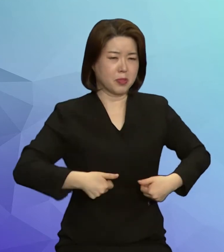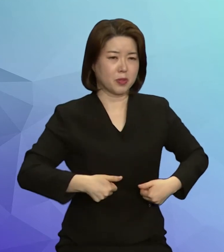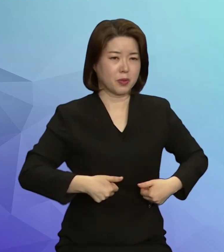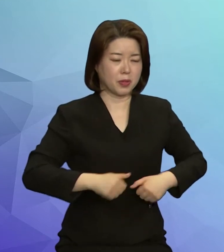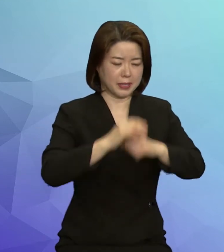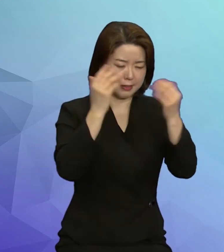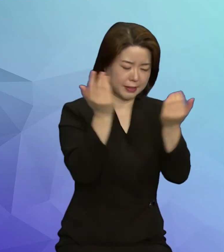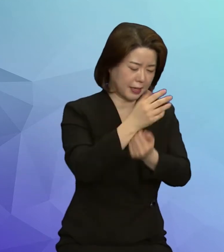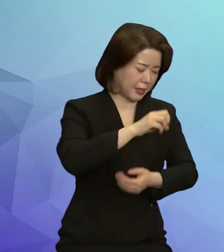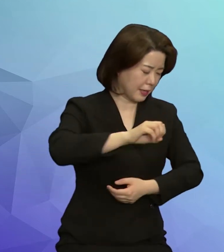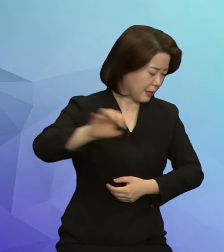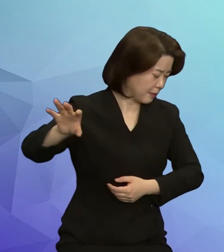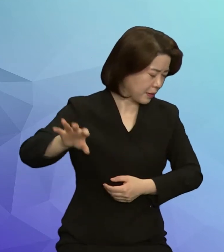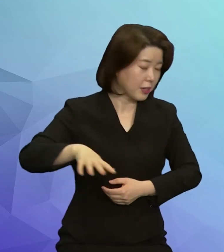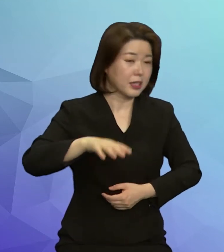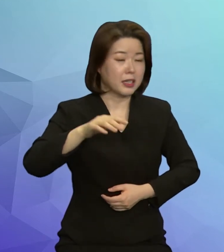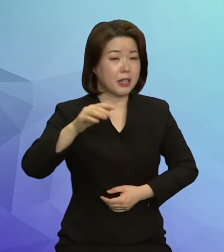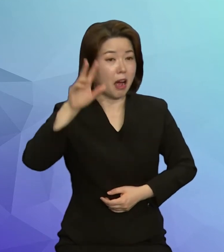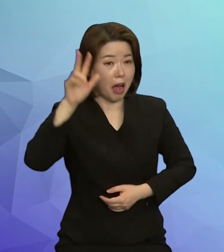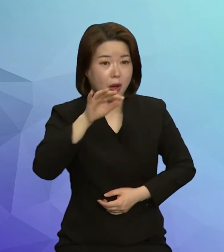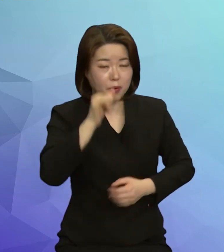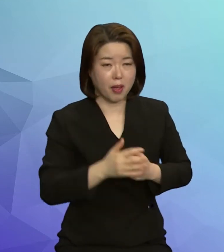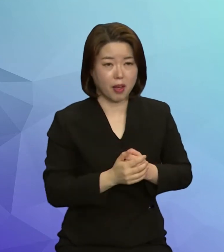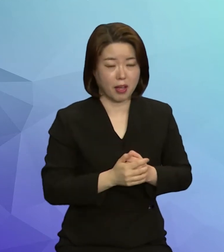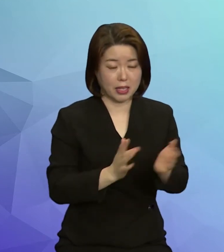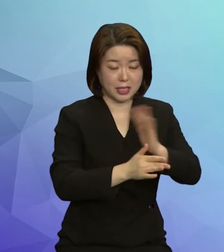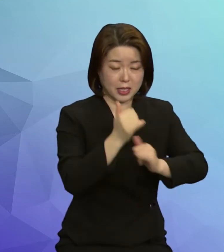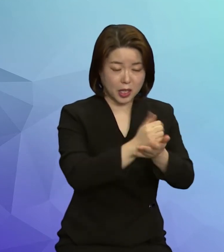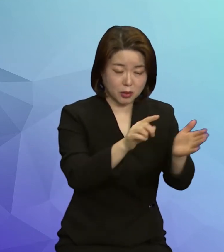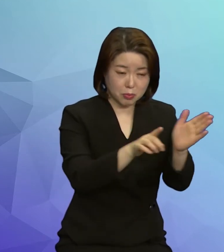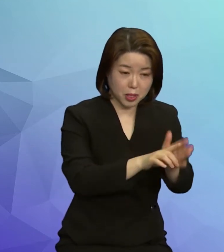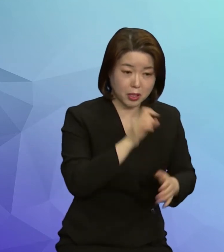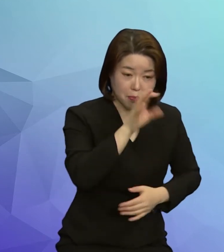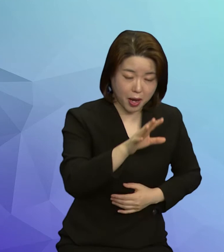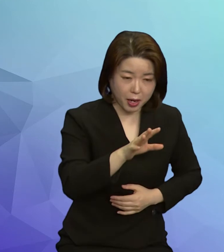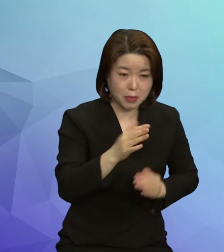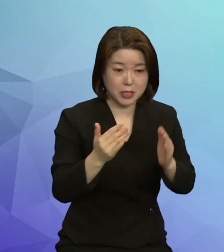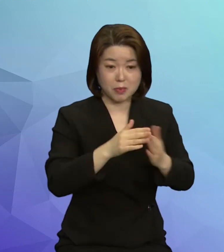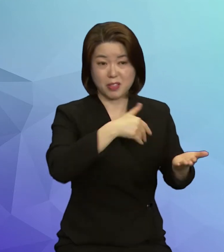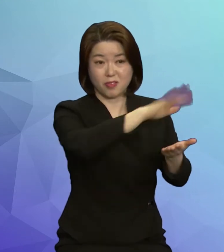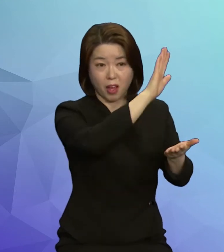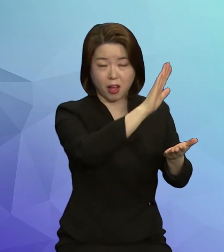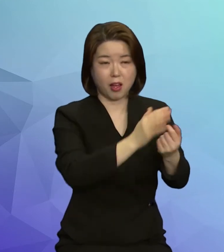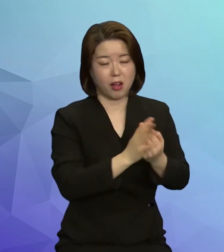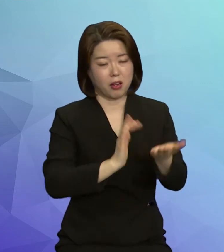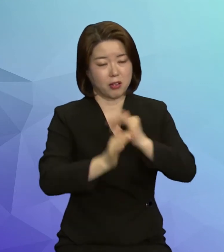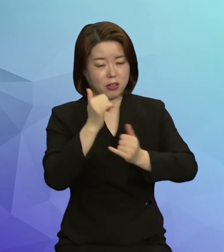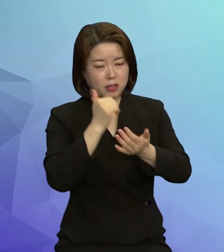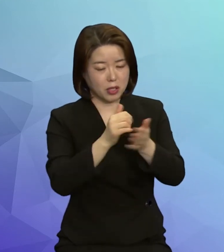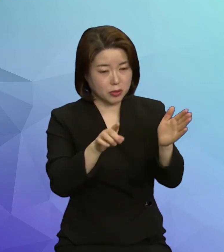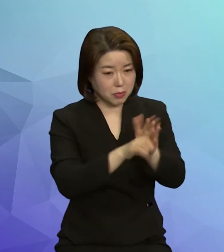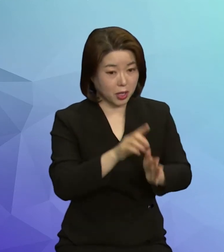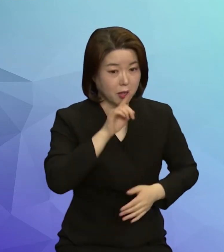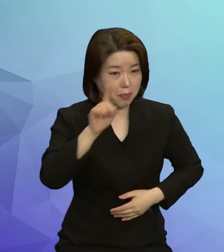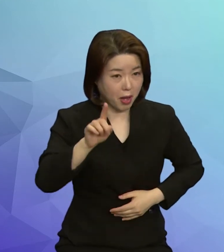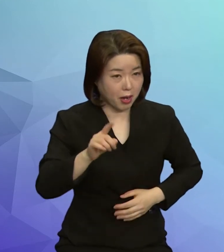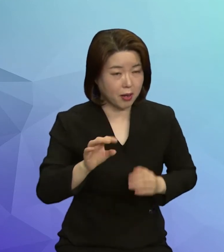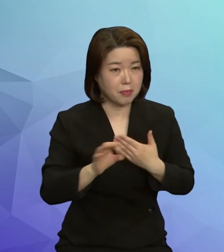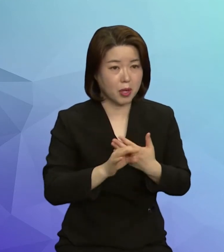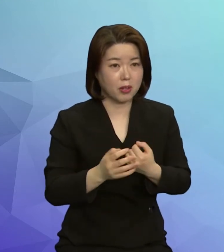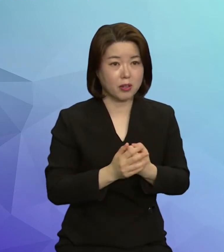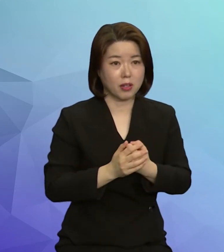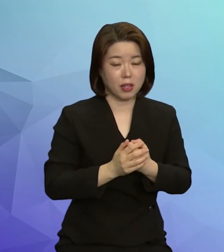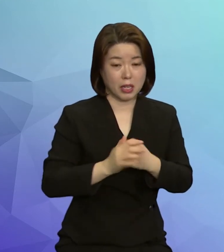각오해야 돼요. 다 잃어버리는 거예요. 예수 믿겠다고 하면 집에서 쫓겨나야 돼요. 예수를 믿겠다고 그러면